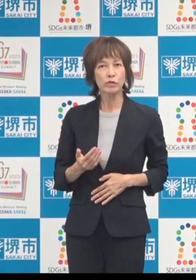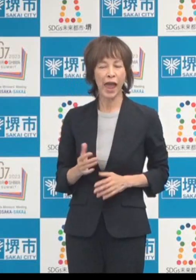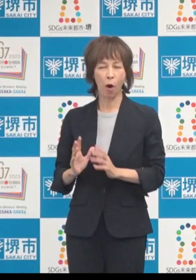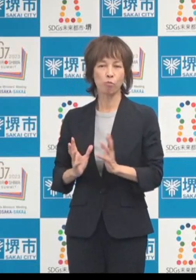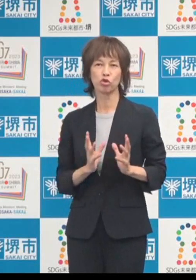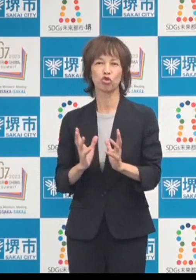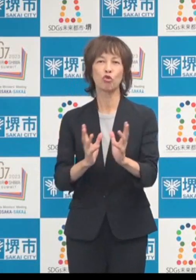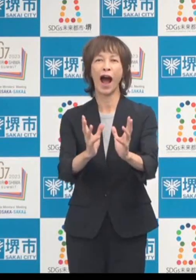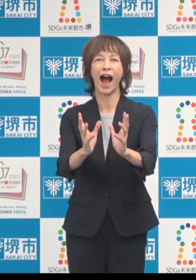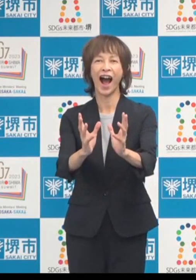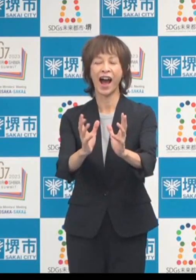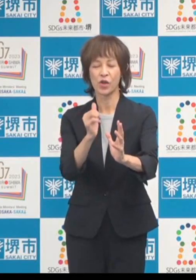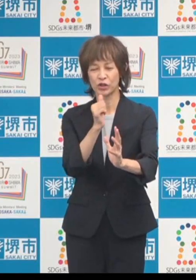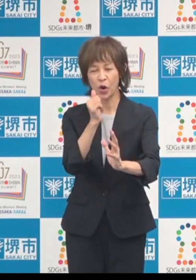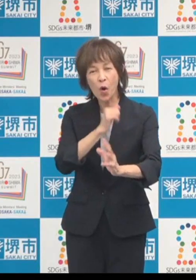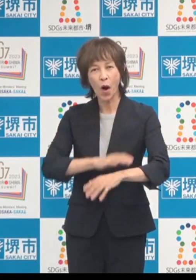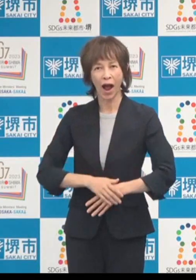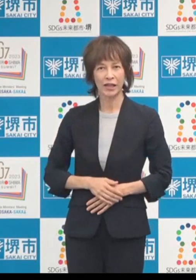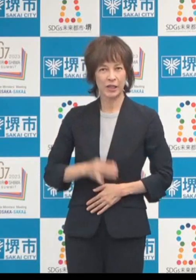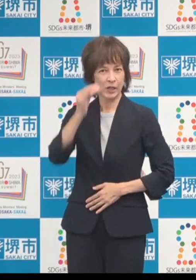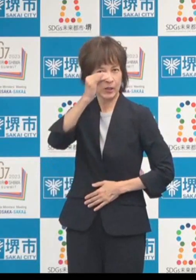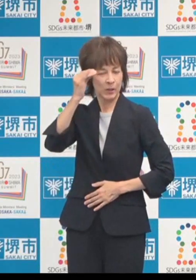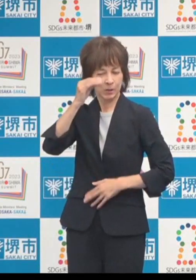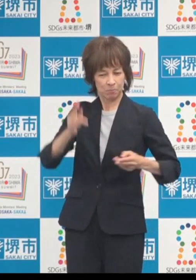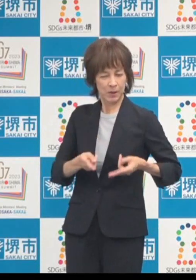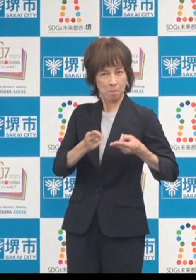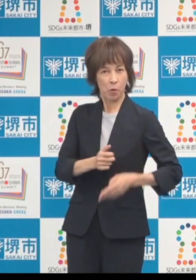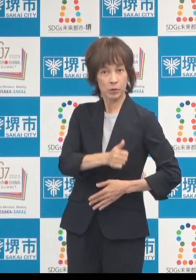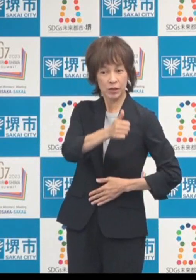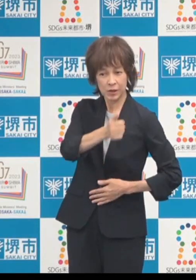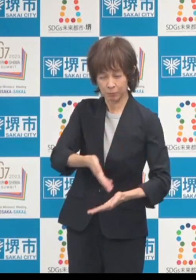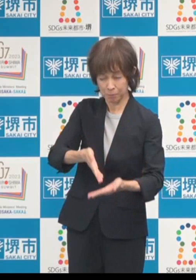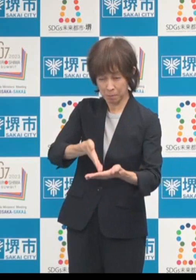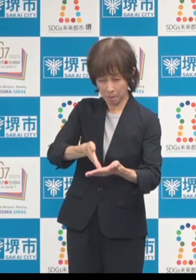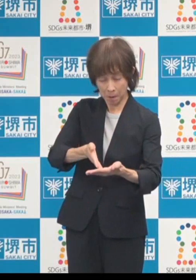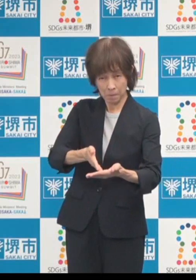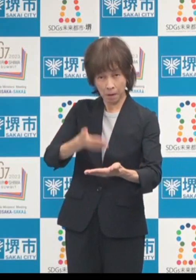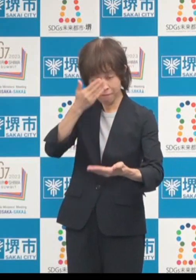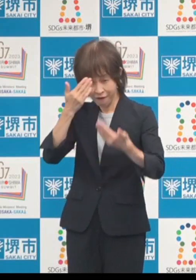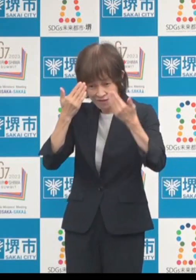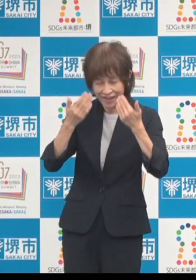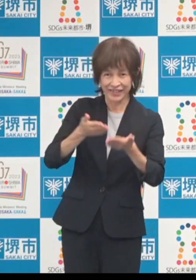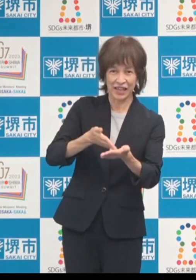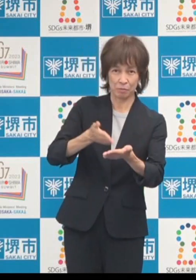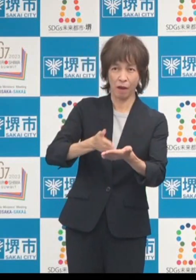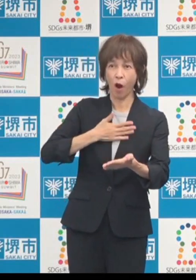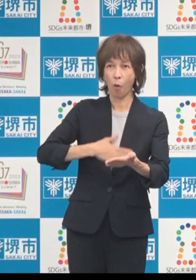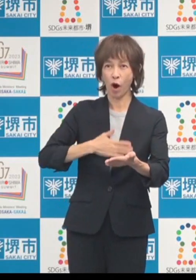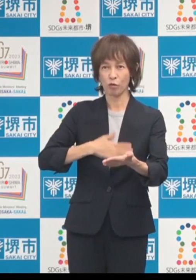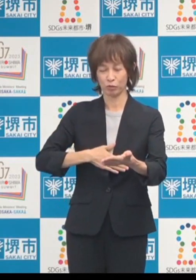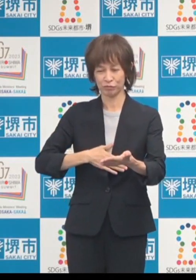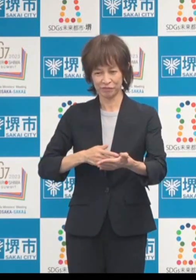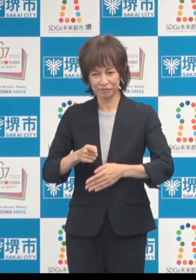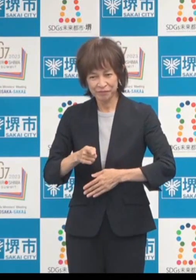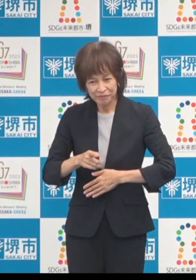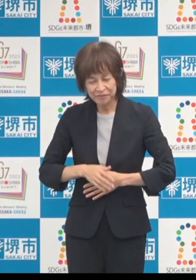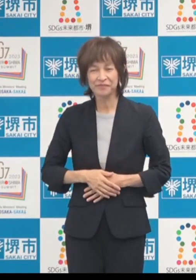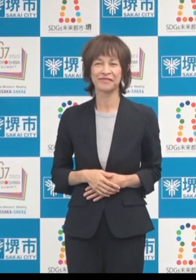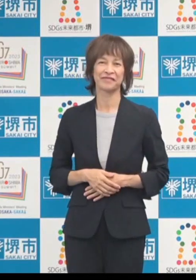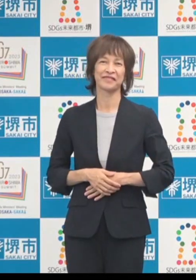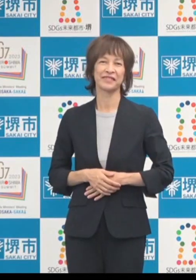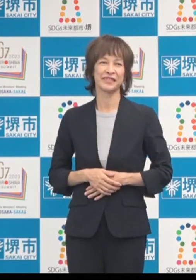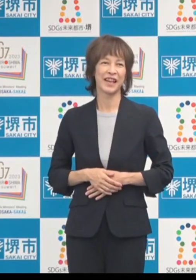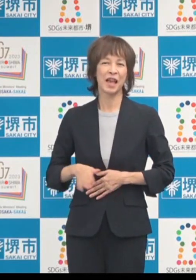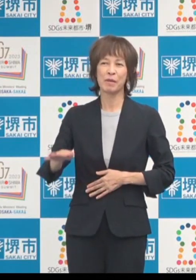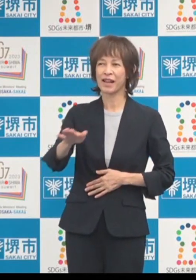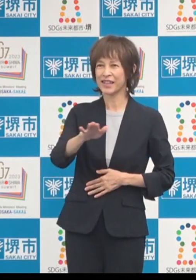招待、学芸員による分かりやすい解説付きのツアーで、親子で楽しんで参加をしていただきながら、子育て中の皆